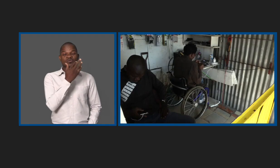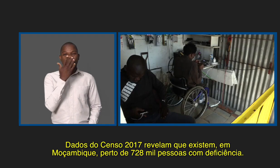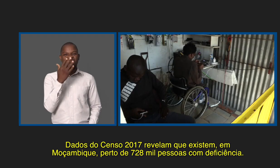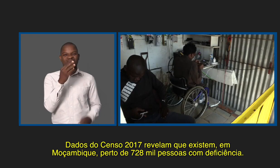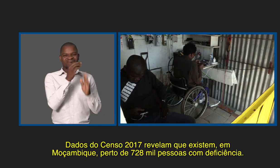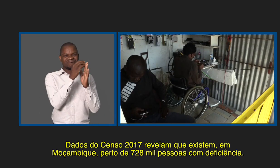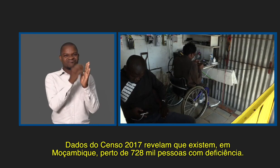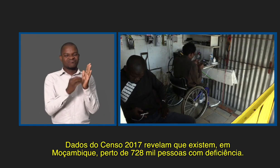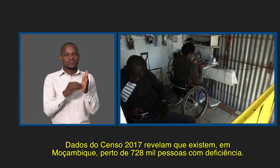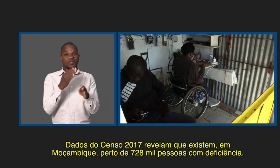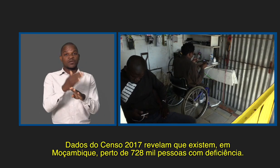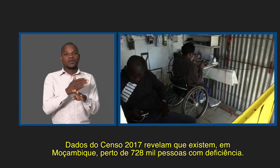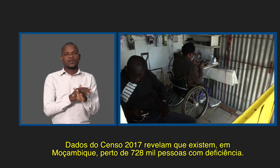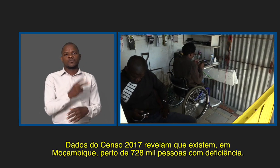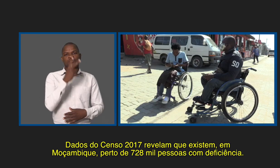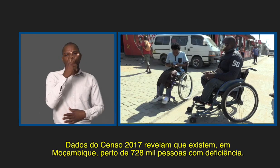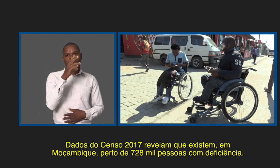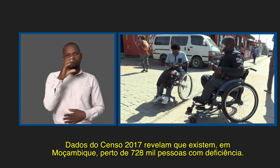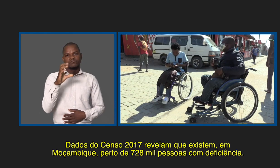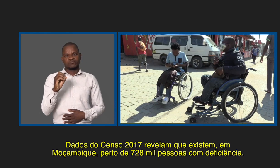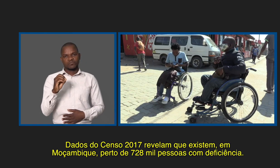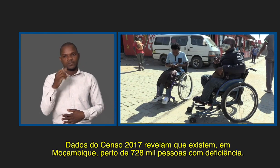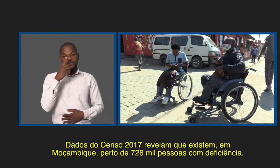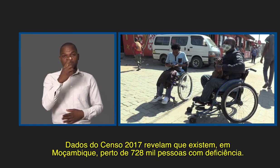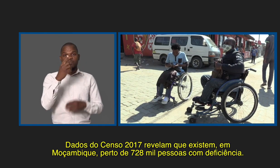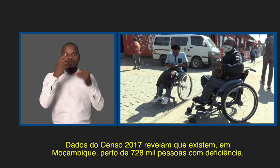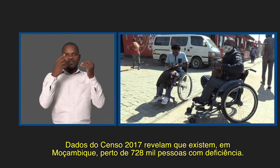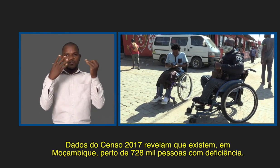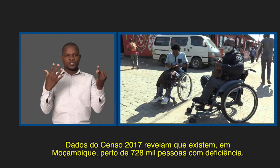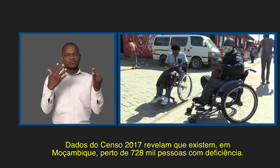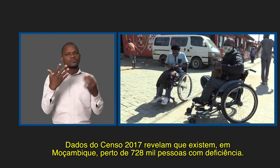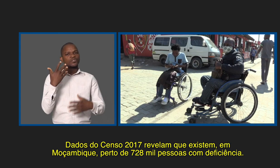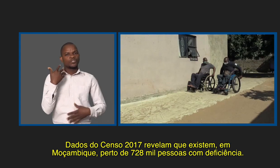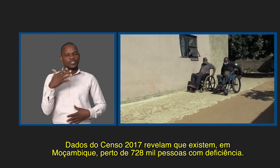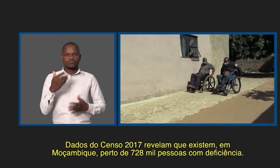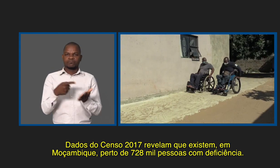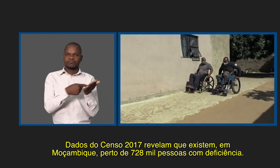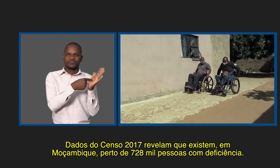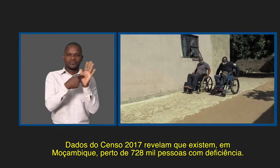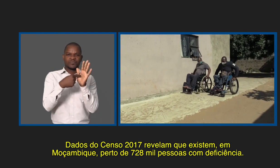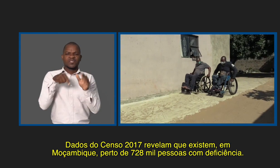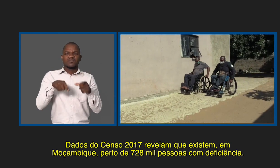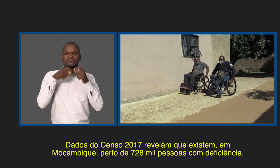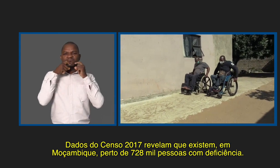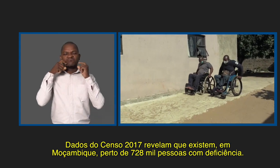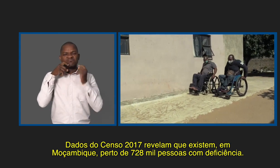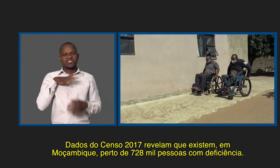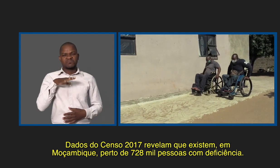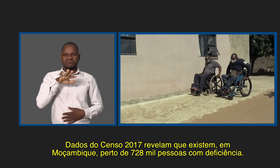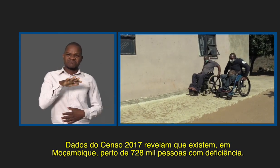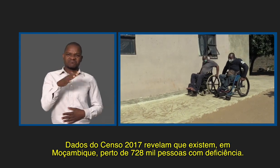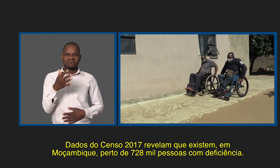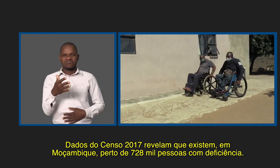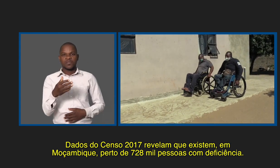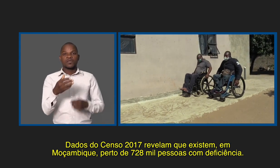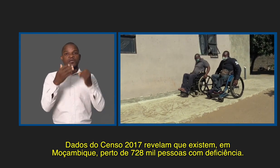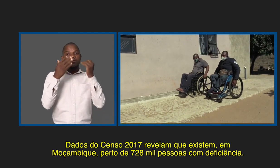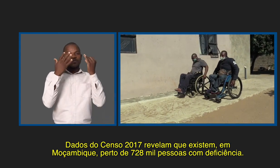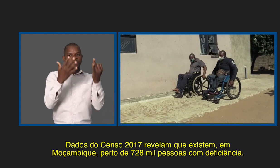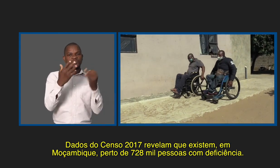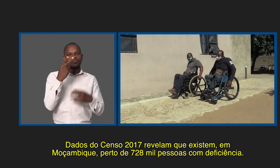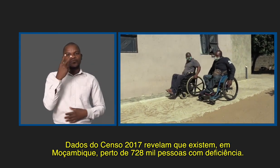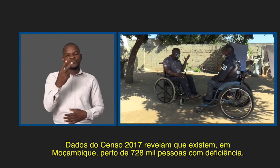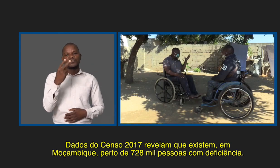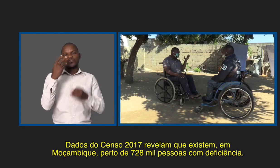Dados do Censo de 2017 revelam que existem em Moçambique perto de 728 mil